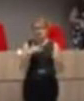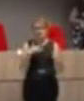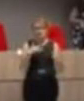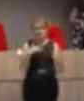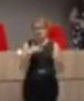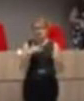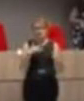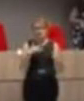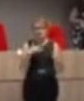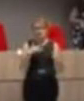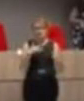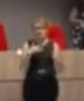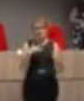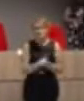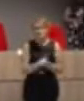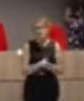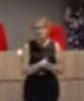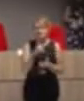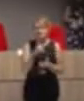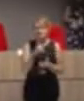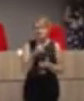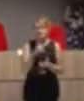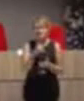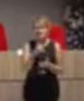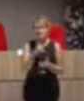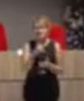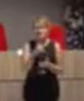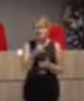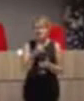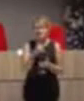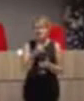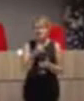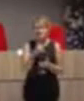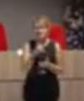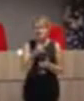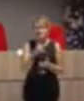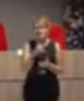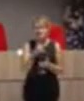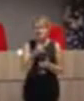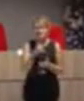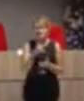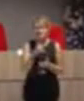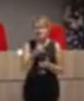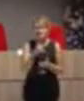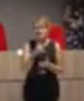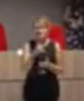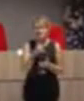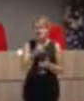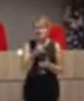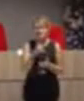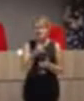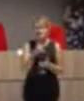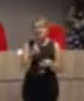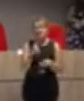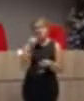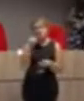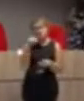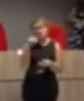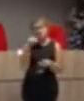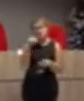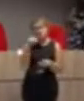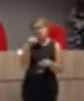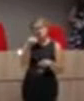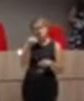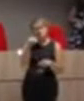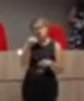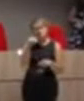agradecimento ao CNMP, na pessoa do Dr. Daniel Rodrigues, o Dr. Daniel, pela Comissão de